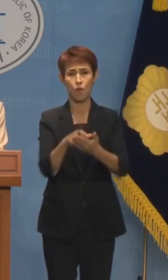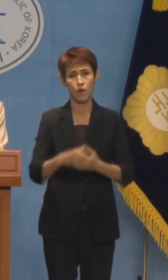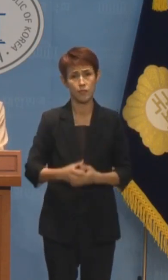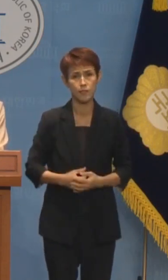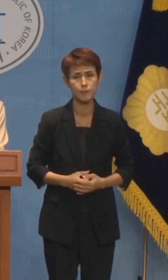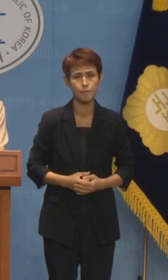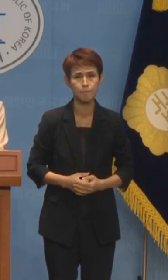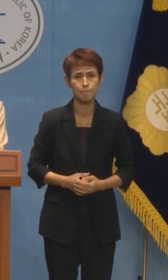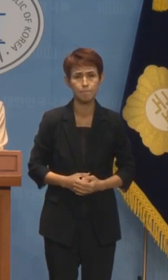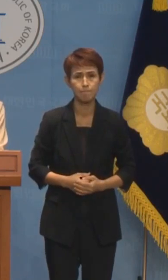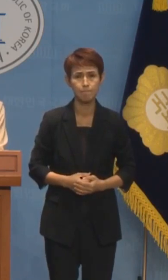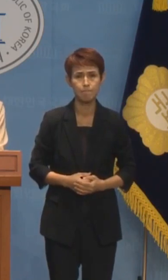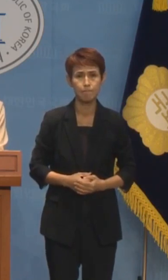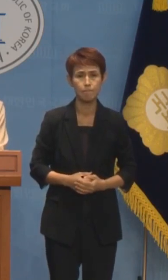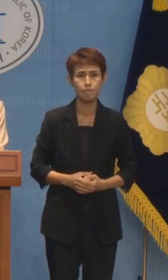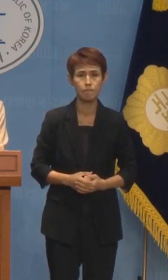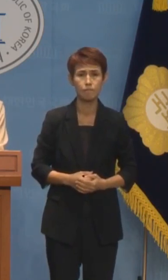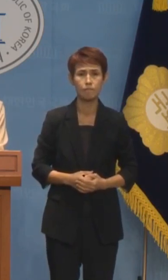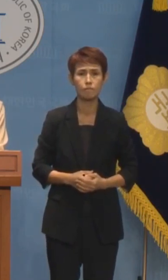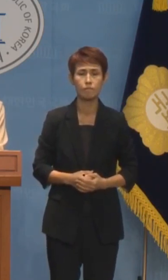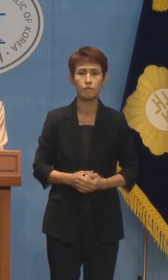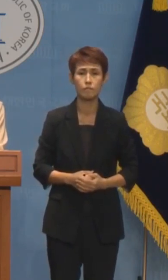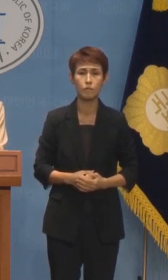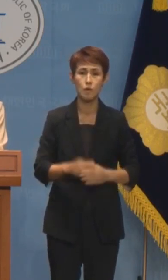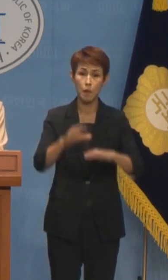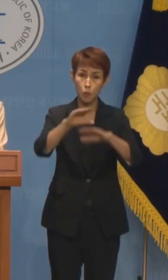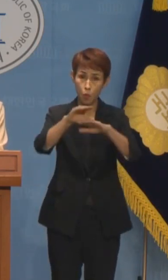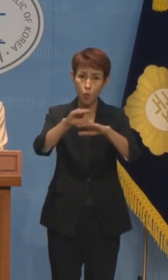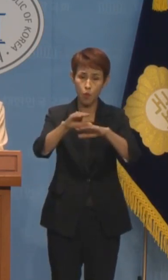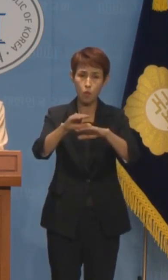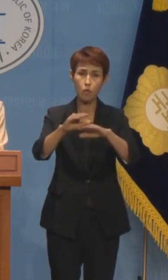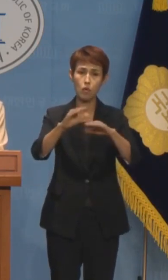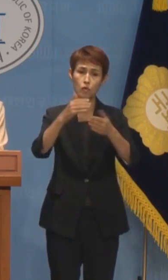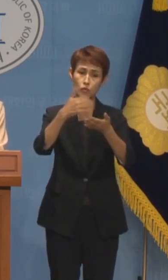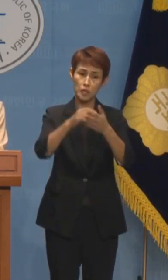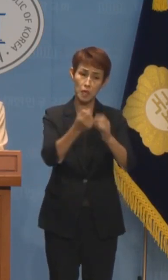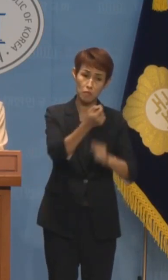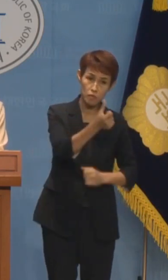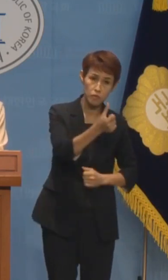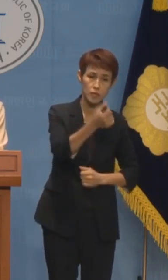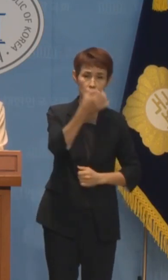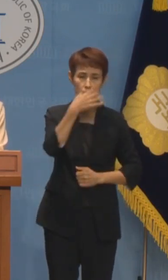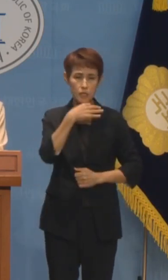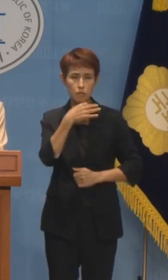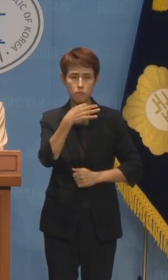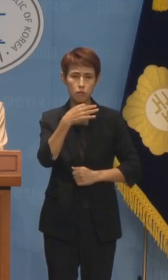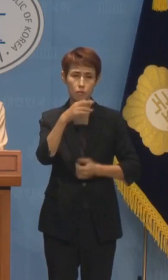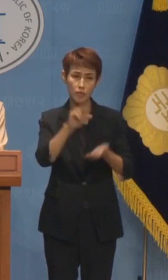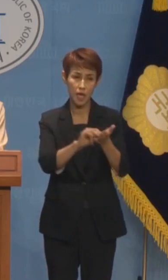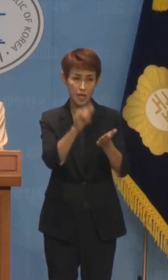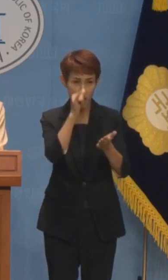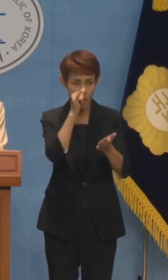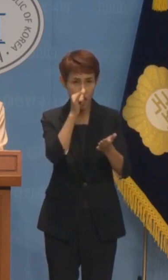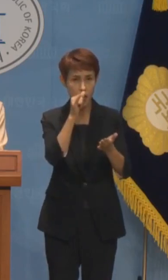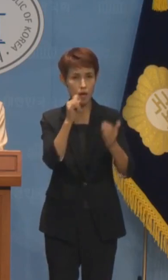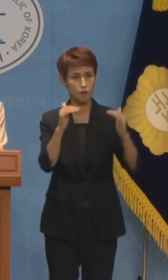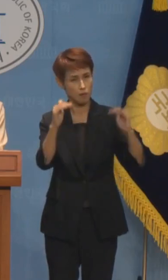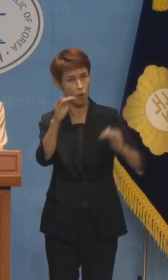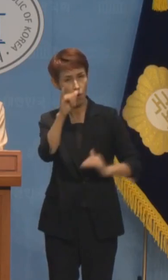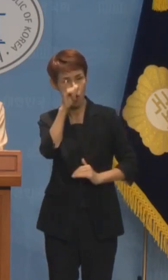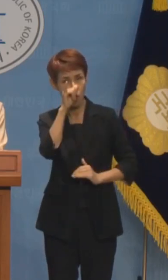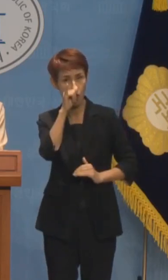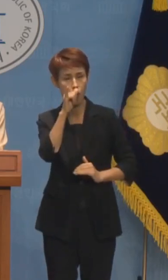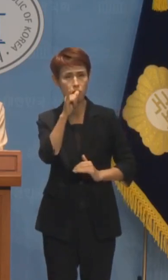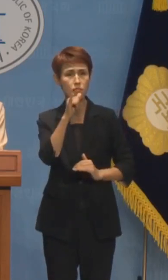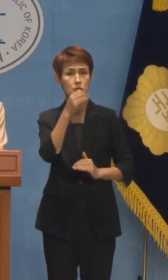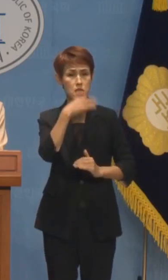있습니다 또 항은 방송은 상대적으로 소수이거나 이익 추구의 실현에 불리한 집단이나 계층의 이익을 충실하게